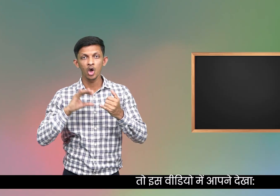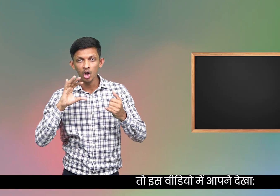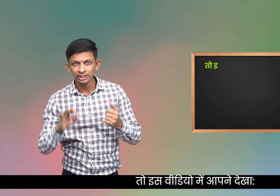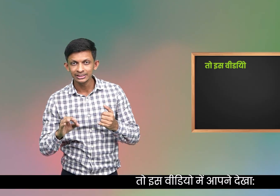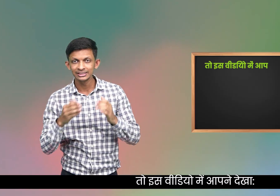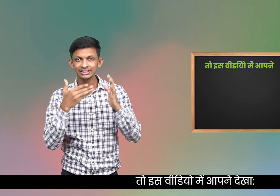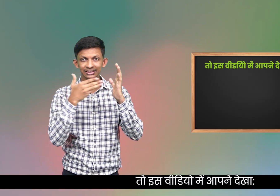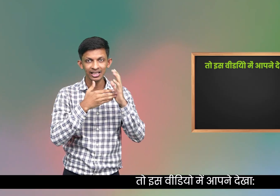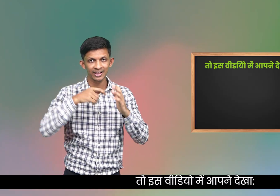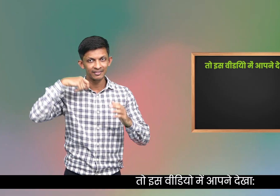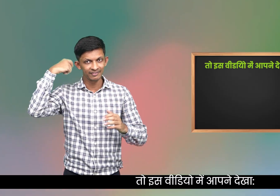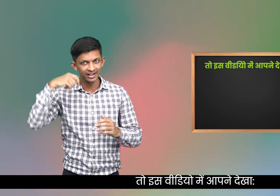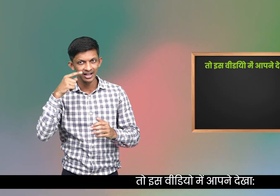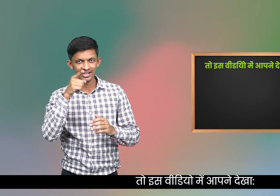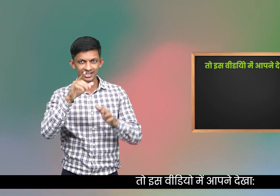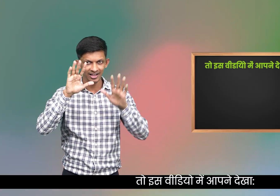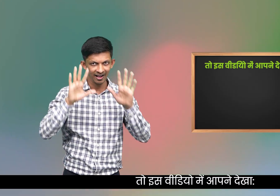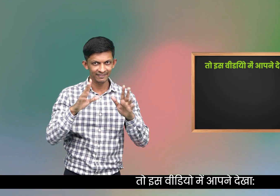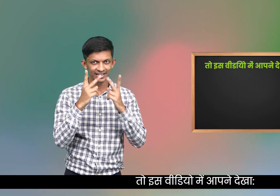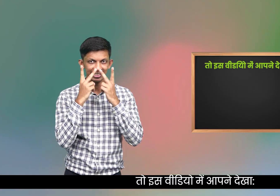तो इस वीडियो में आपने देखा